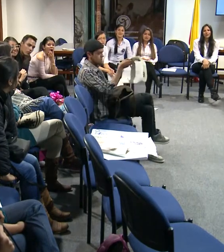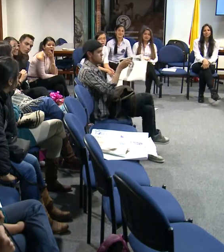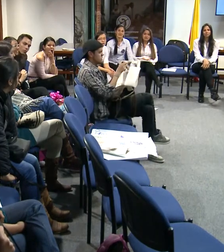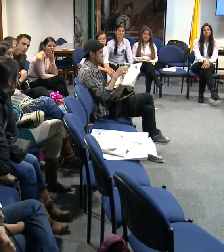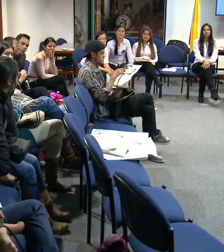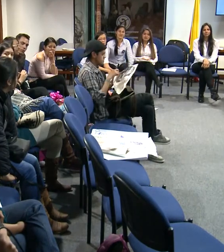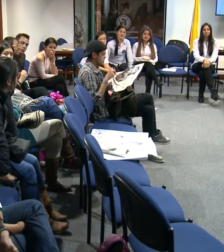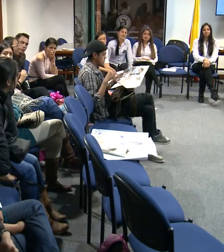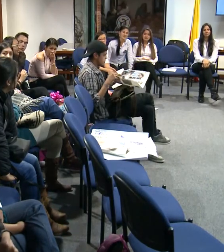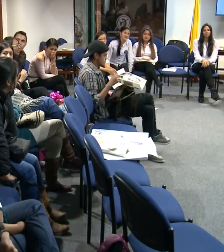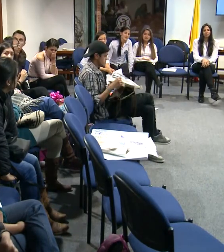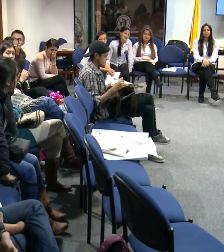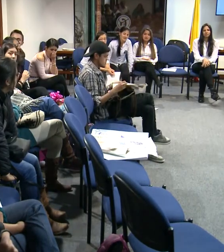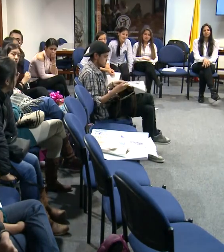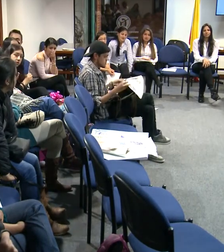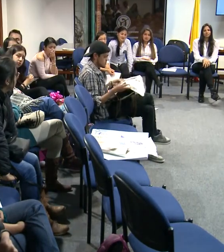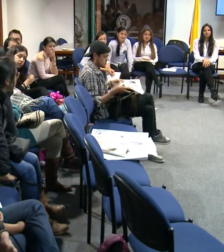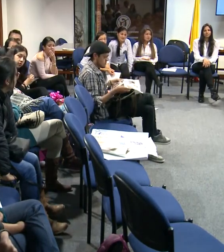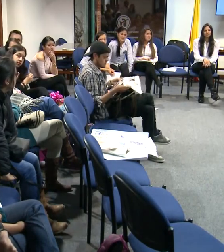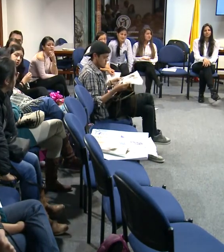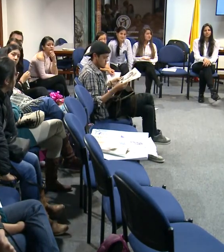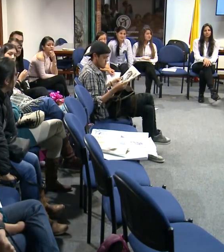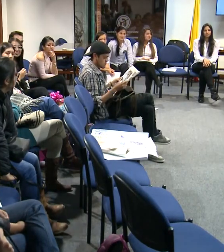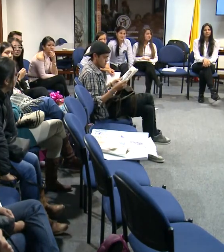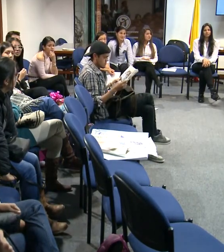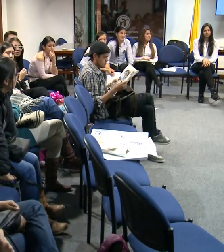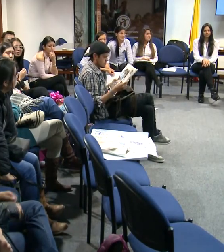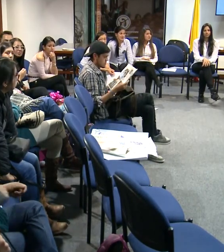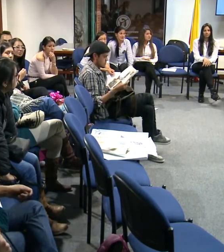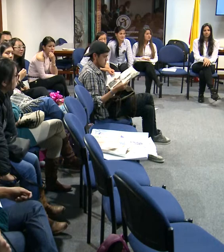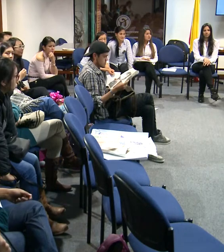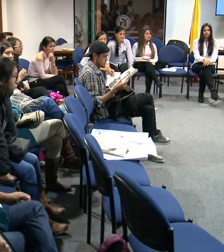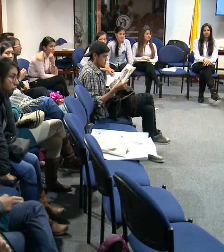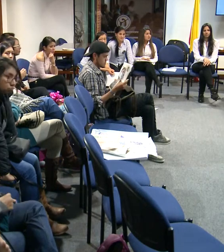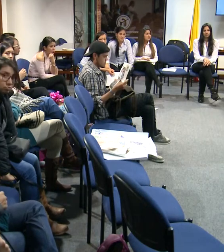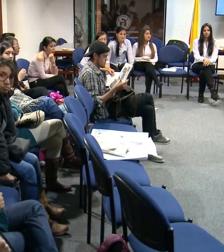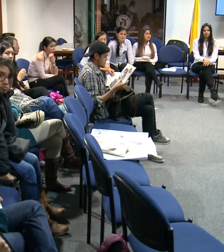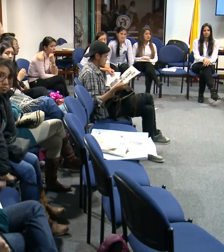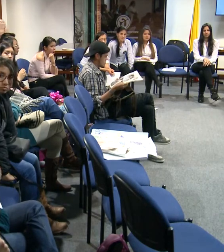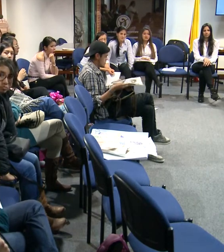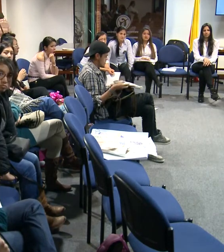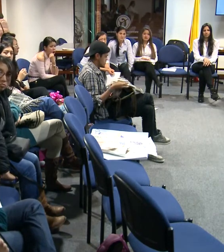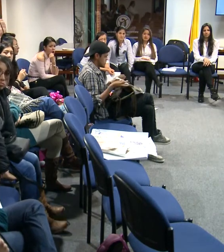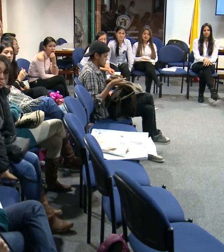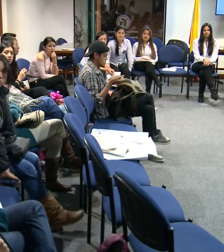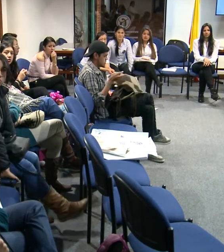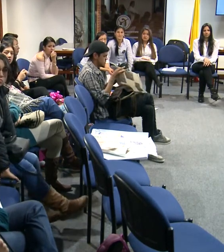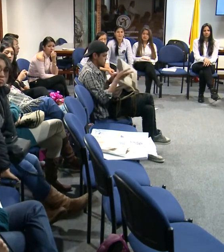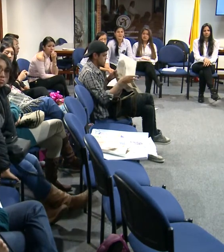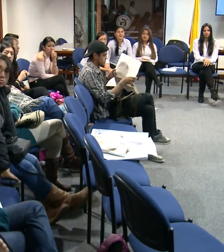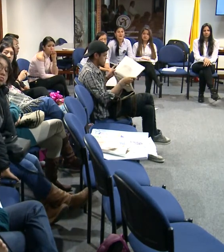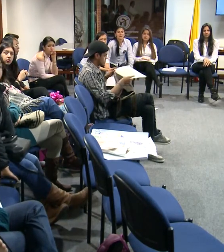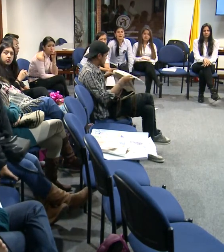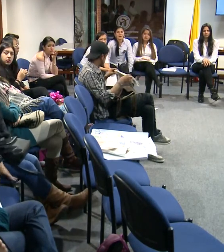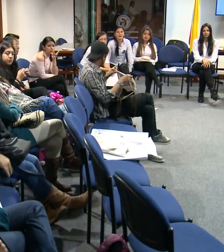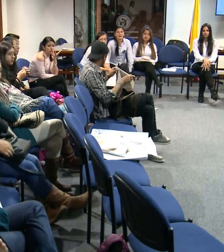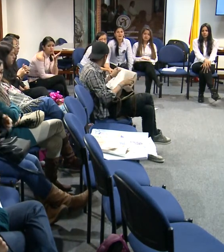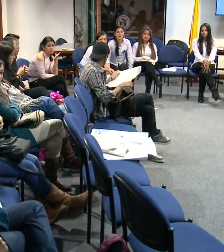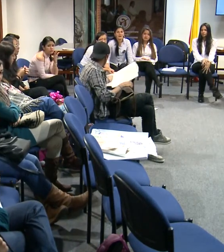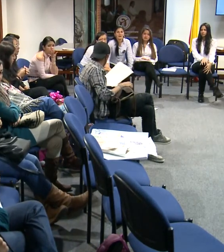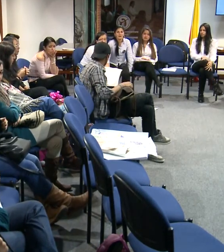Además creo que se están enfrentando a un escenario diferente. Me parece muy chévere y quisiera como rescatar